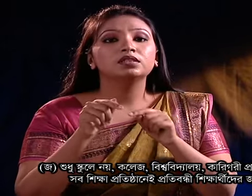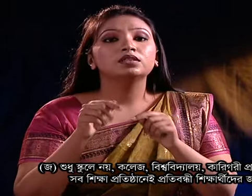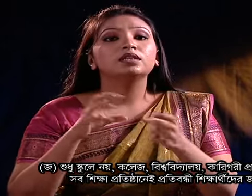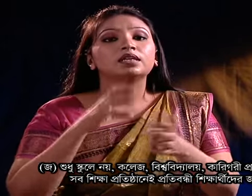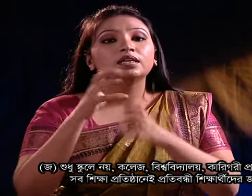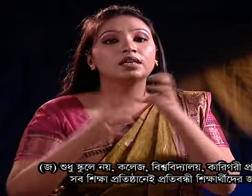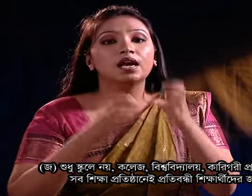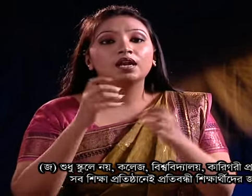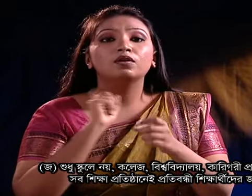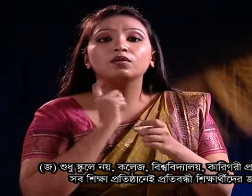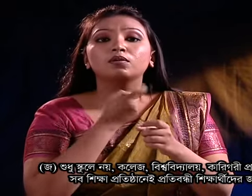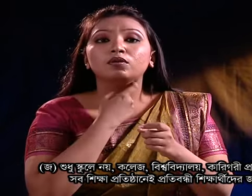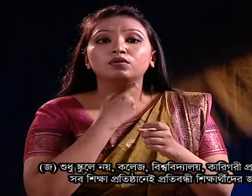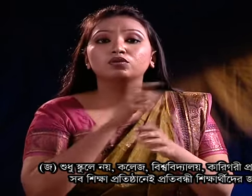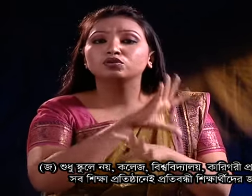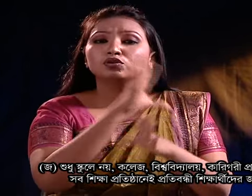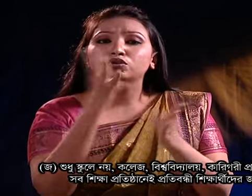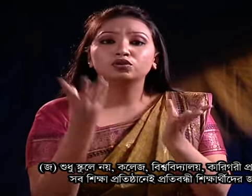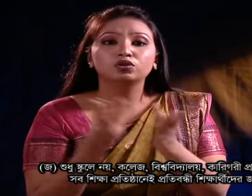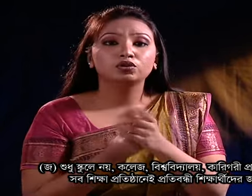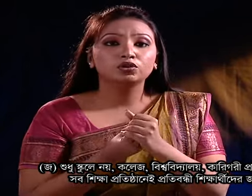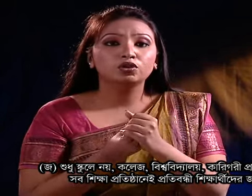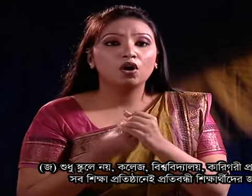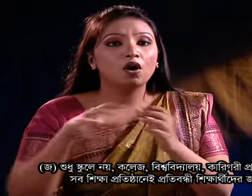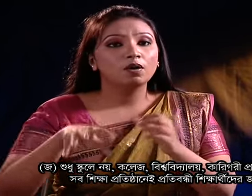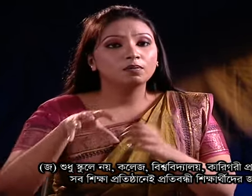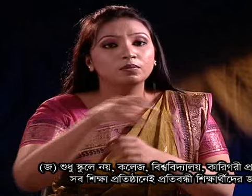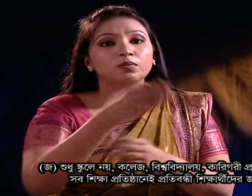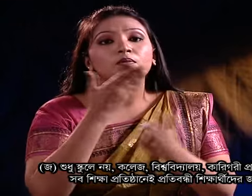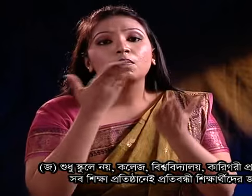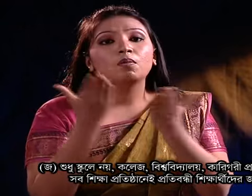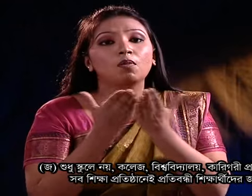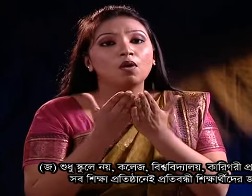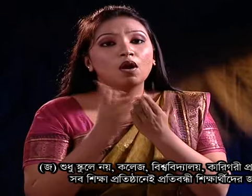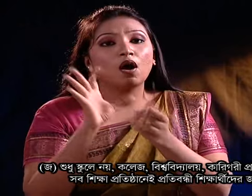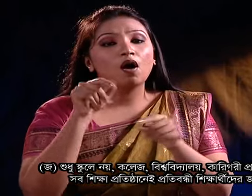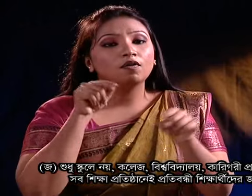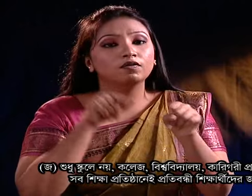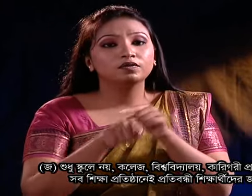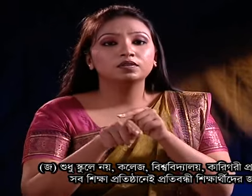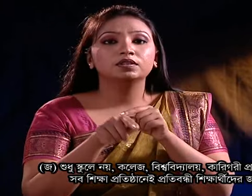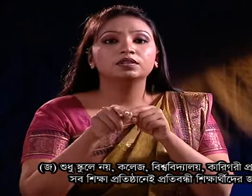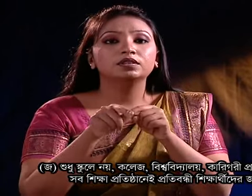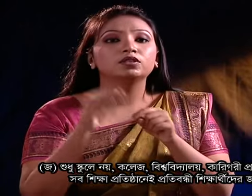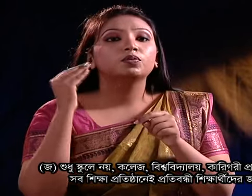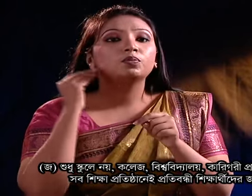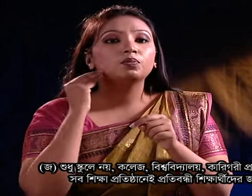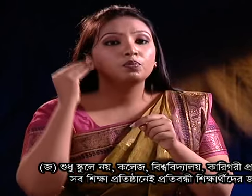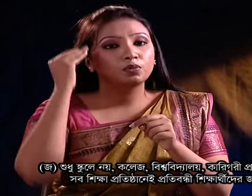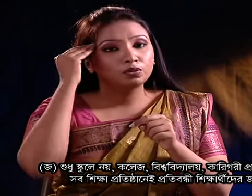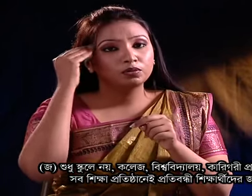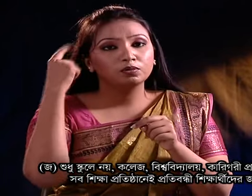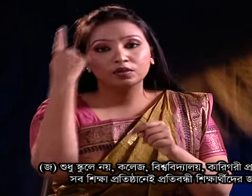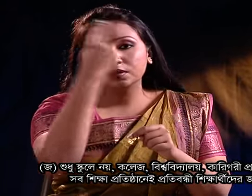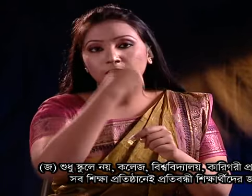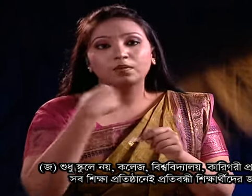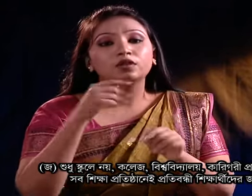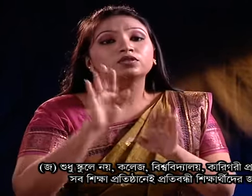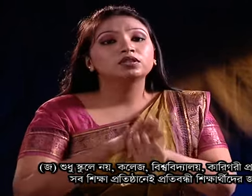কারিগরি প্রশিক্ষণ সহ সব শিক্ষা প্রতিষ্ঠানেই প্রতিবন্ধী শিক্ষার্থীদের জন্য প্রয়োজনীয় সকল